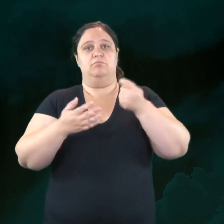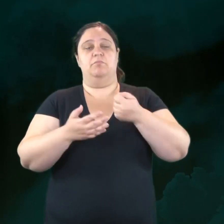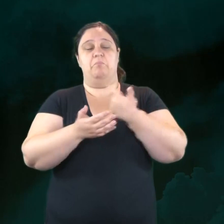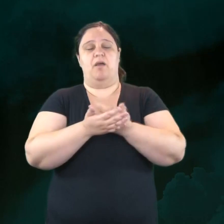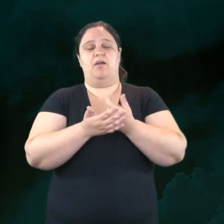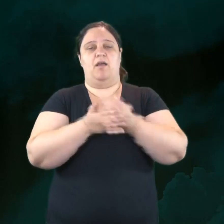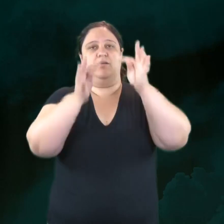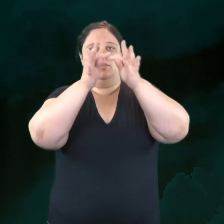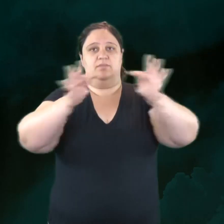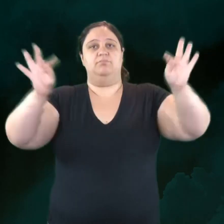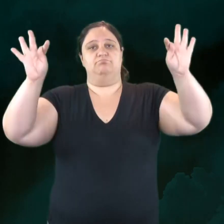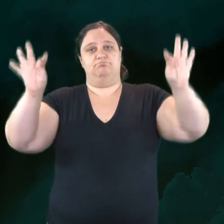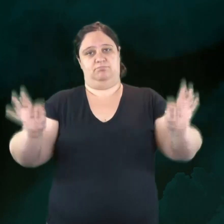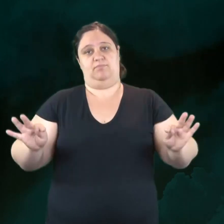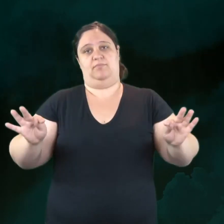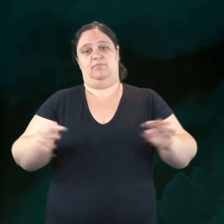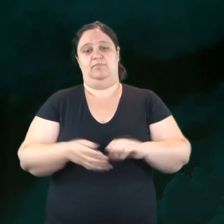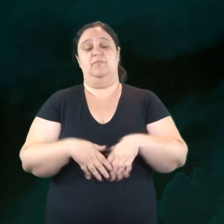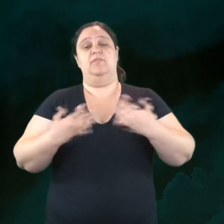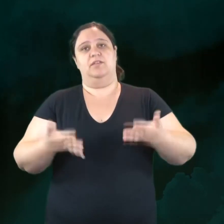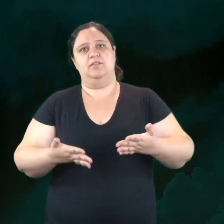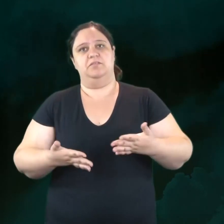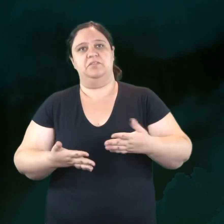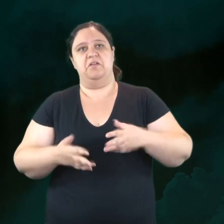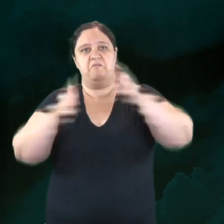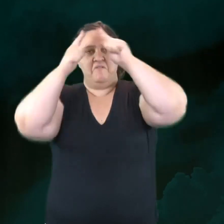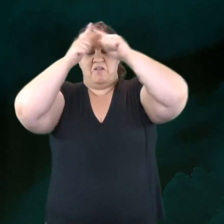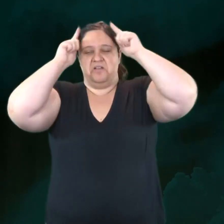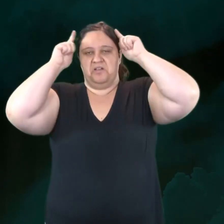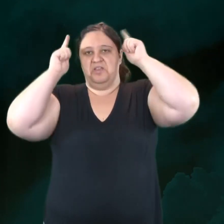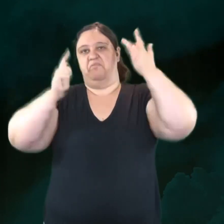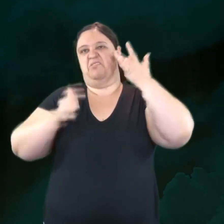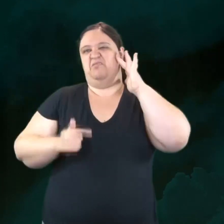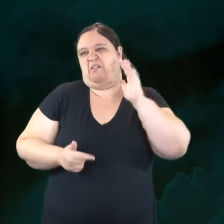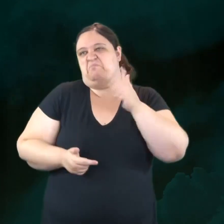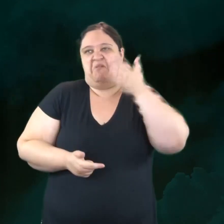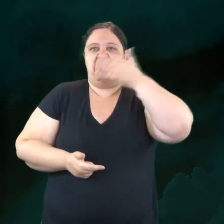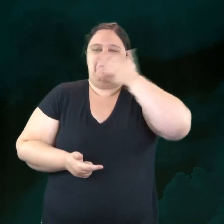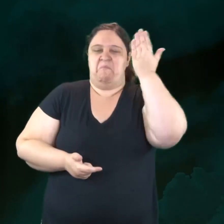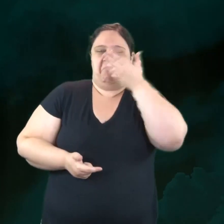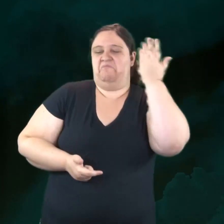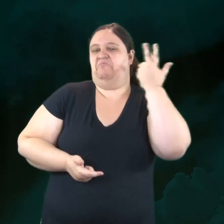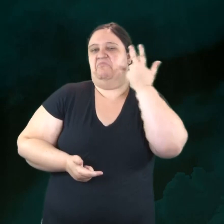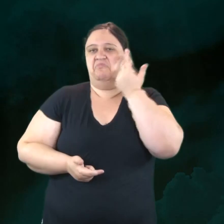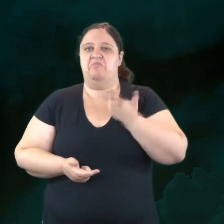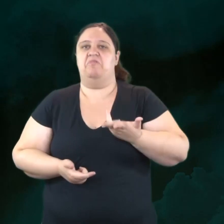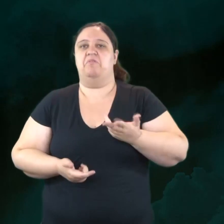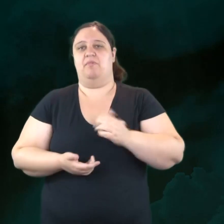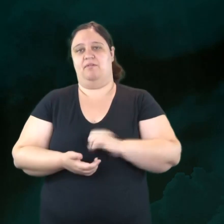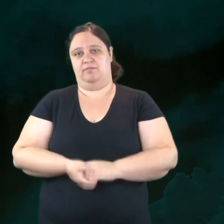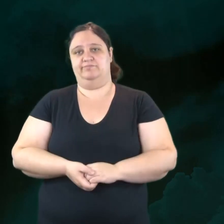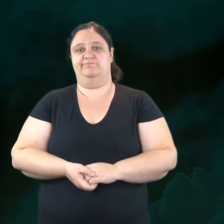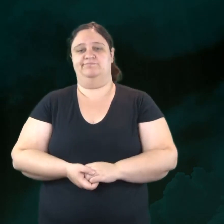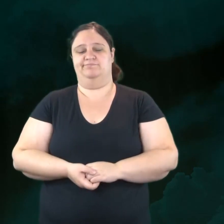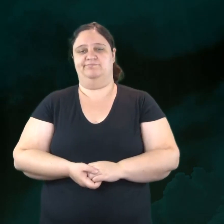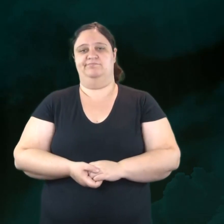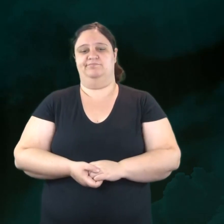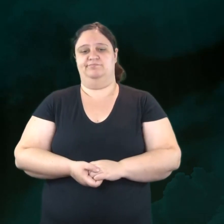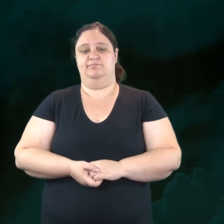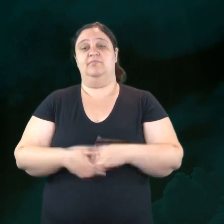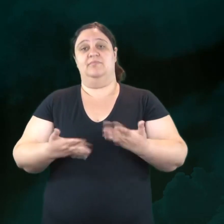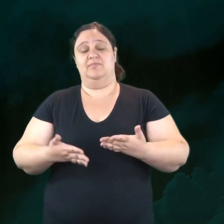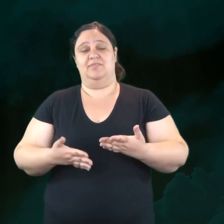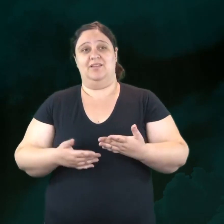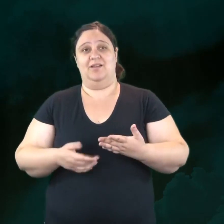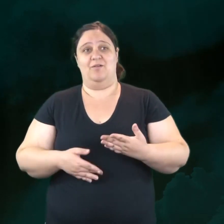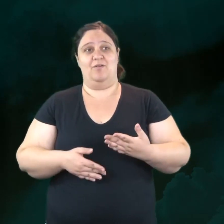era moralmente, entre os gregos, era muito, muito frouxo. Então, na vida da igreja,